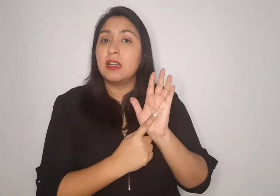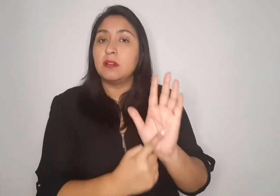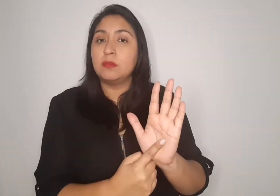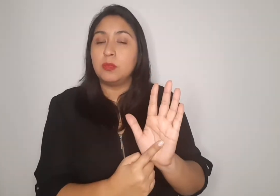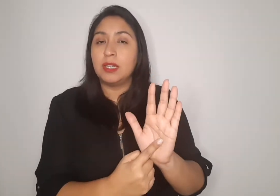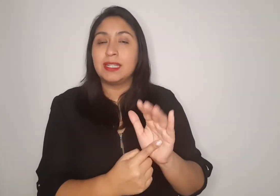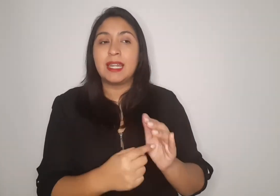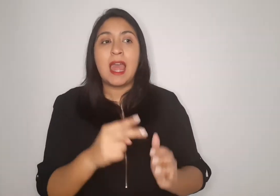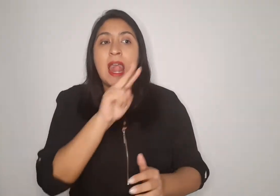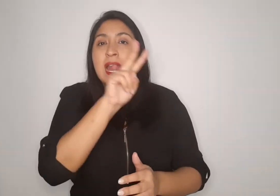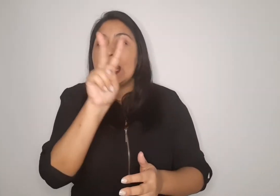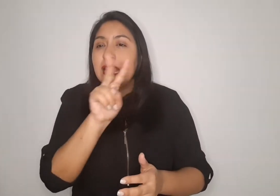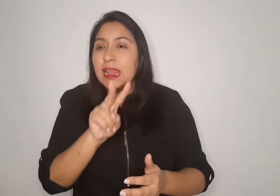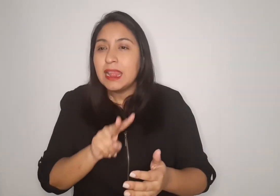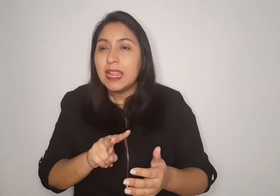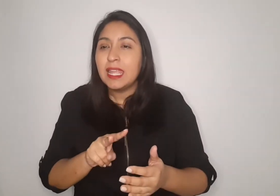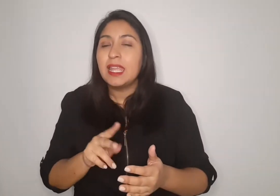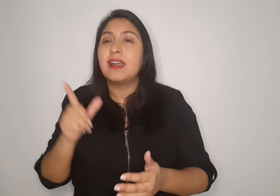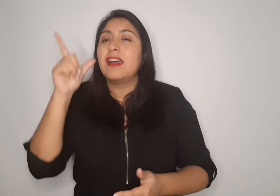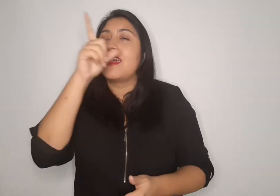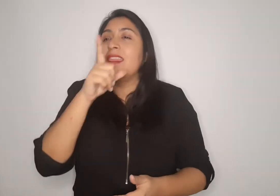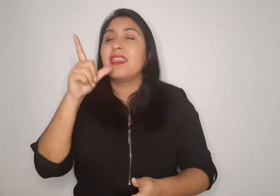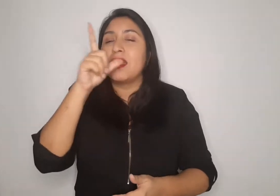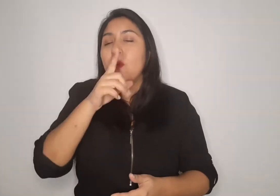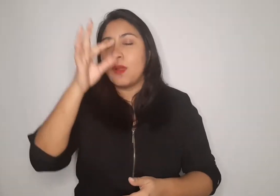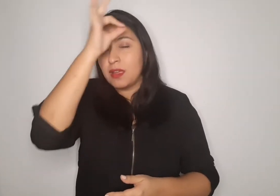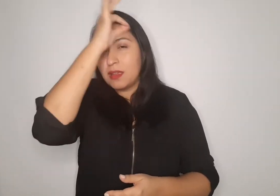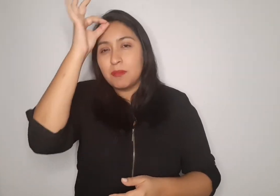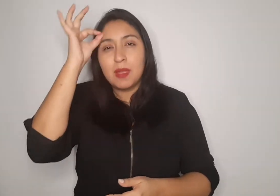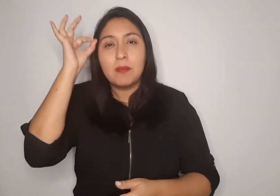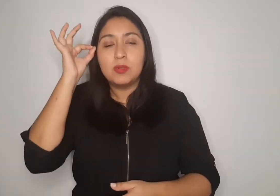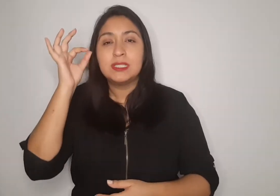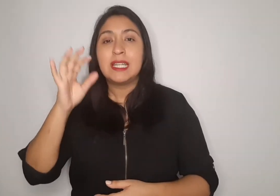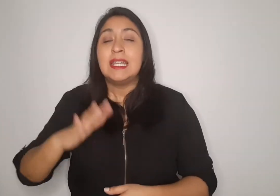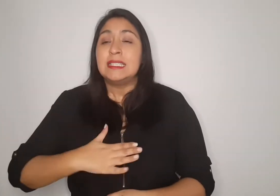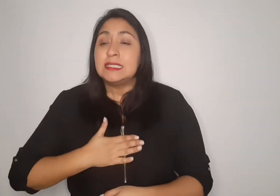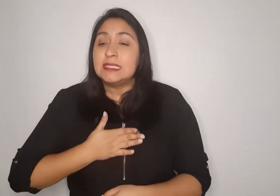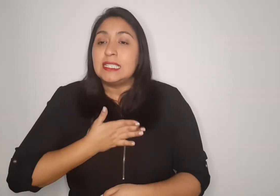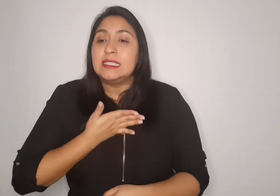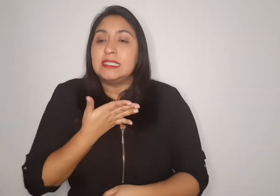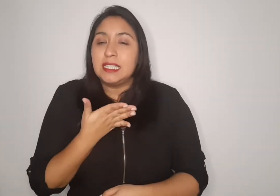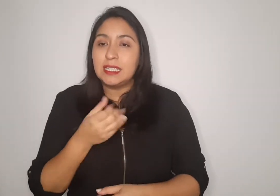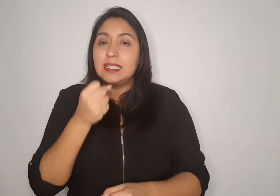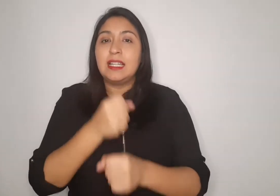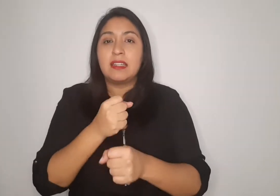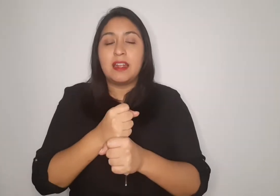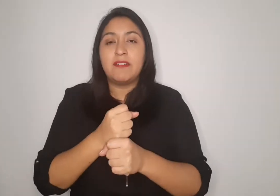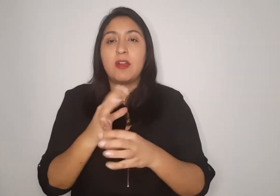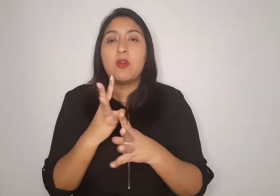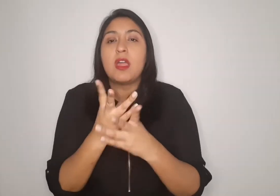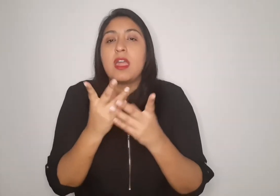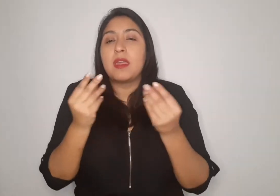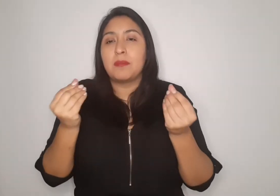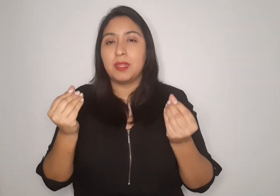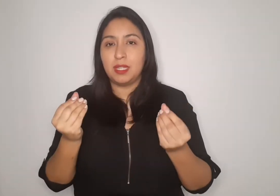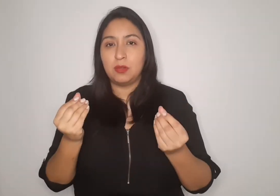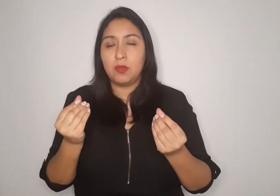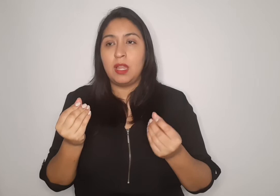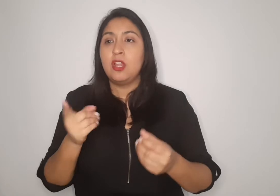lee los códigos mapuche. Ellos sienten que fue trabajado desde la espiritualidad. No es algo que se les desencaja. Tal vez si